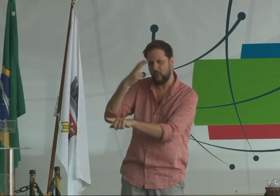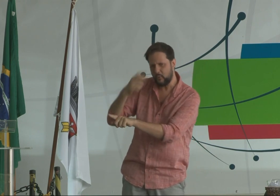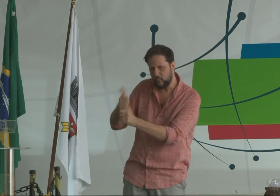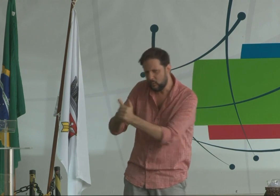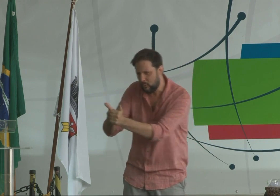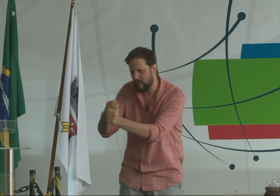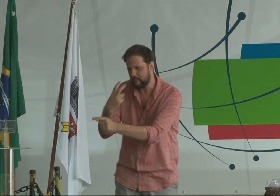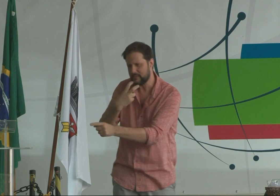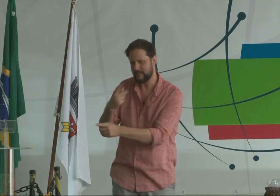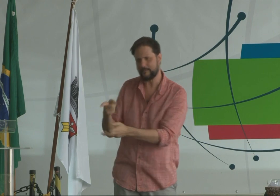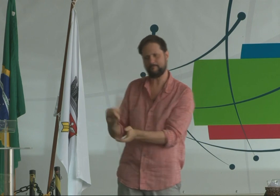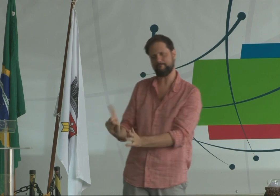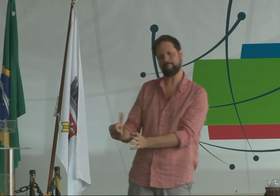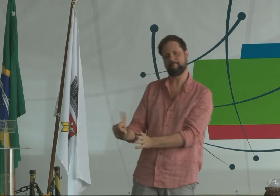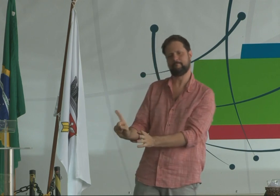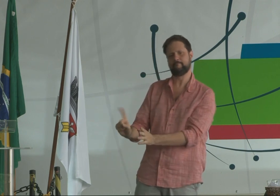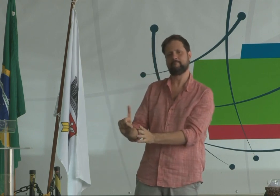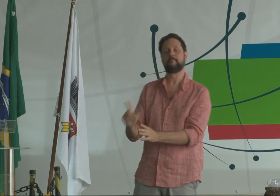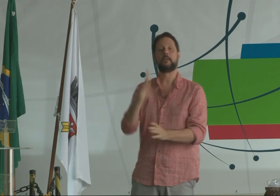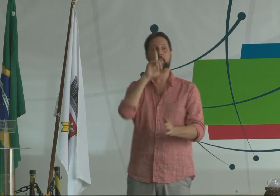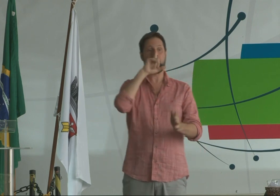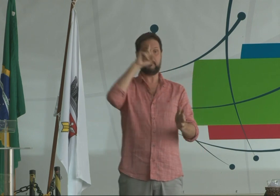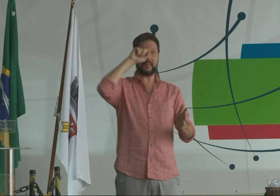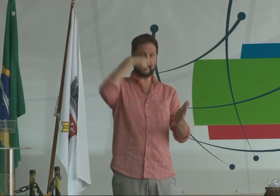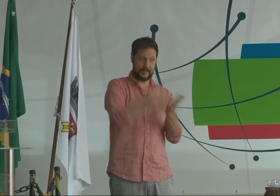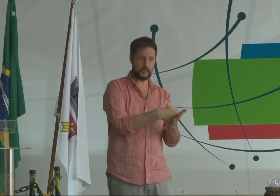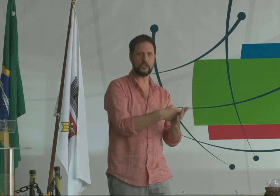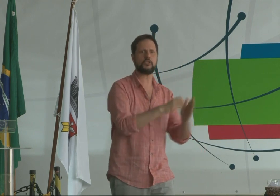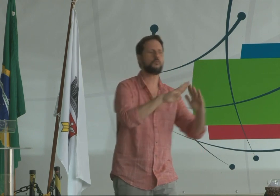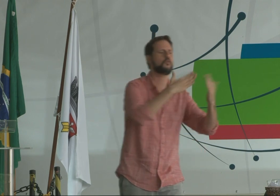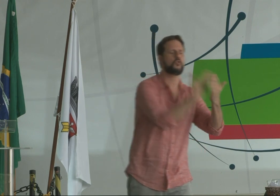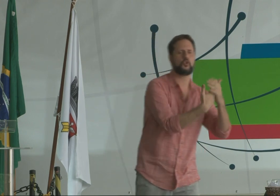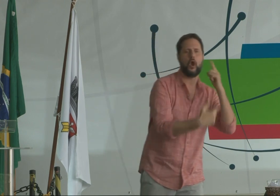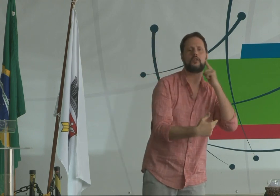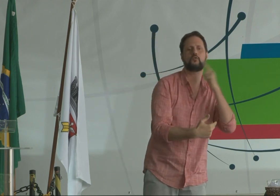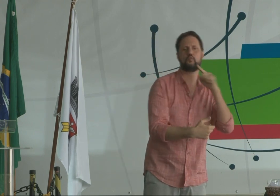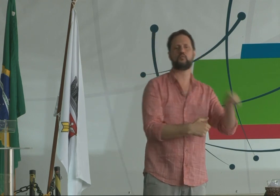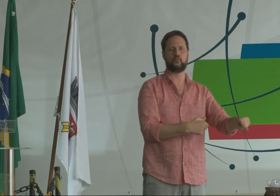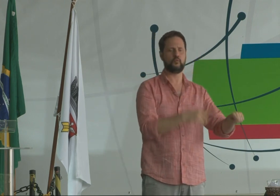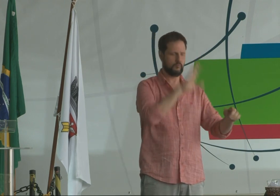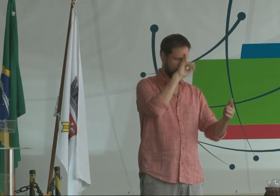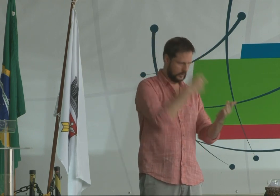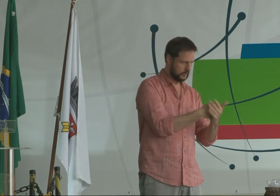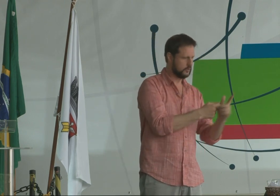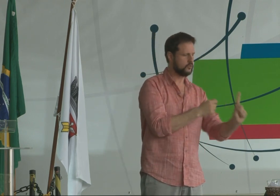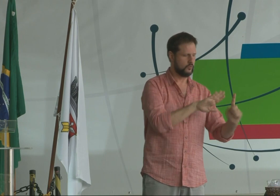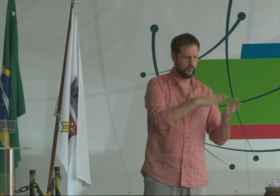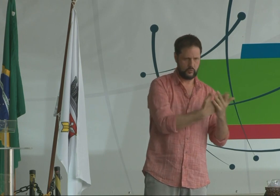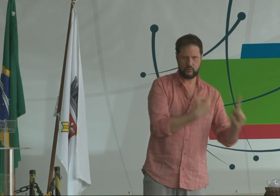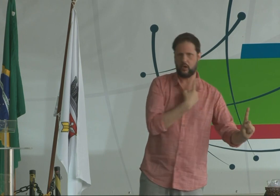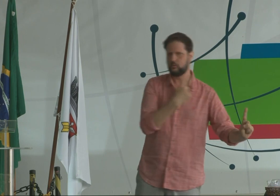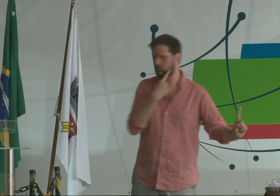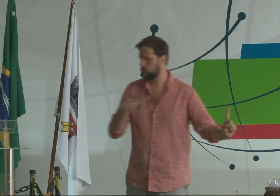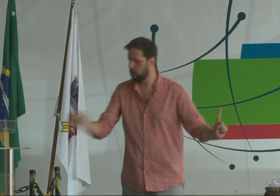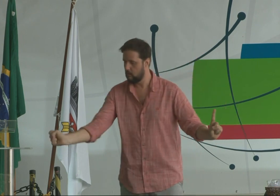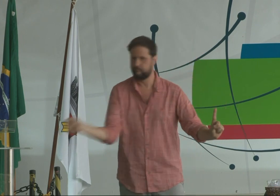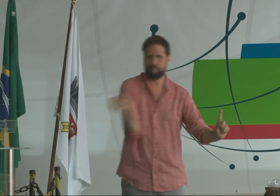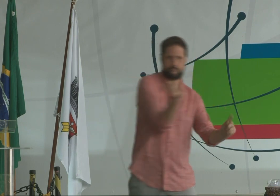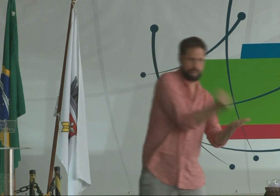ambiente, a postura, o coralismo. Mas só que isso não está de acordo com você. Eu decidi que... Eu decidi